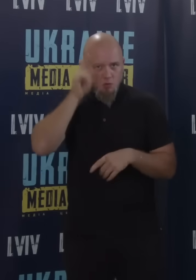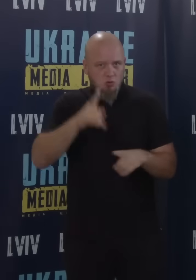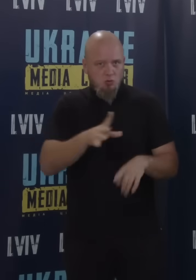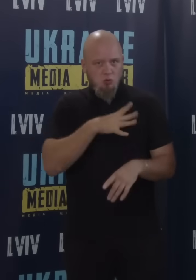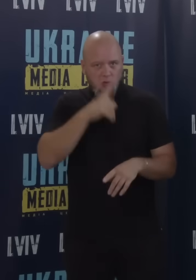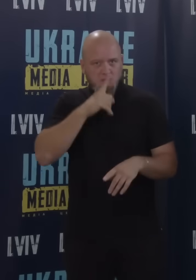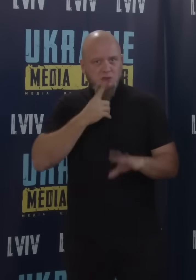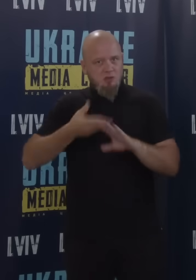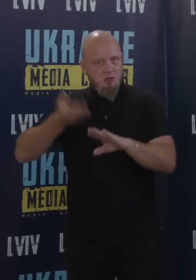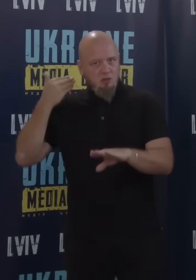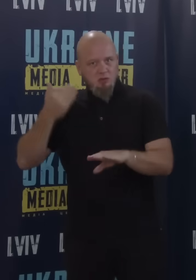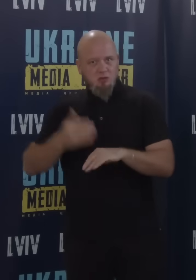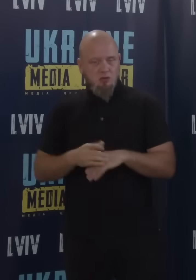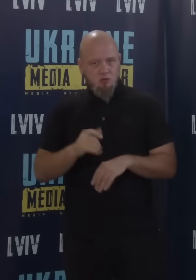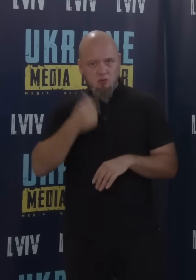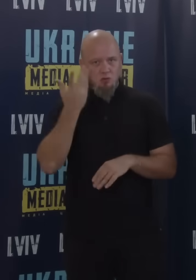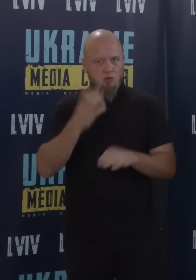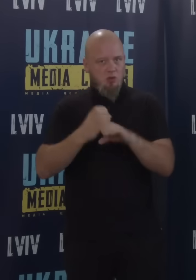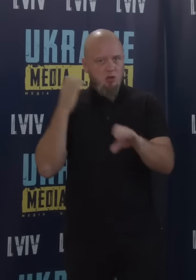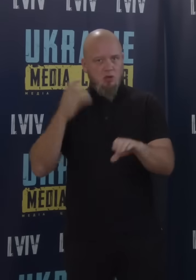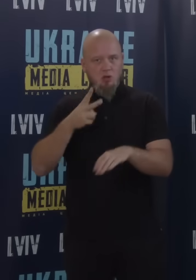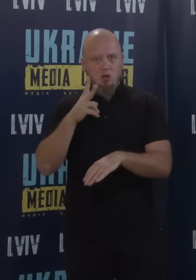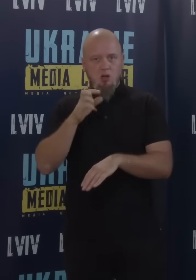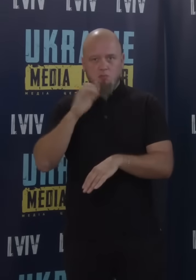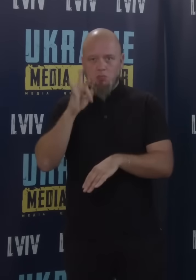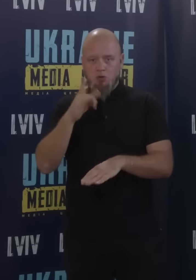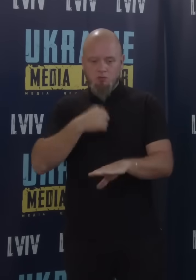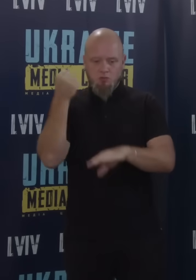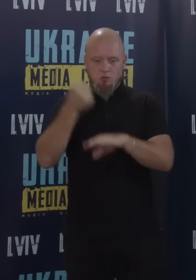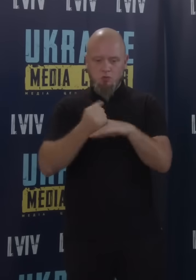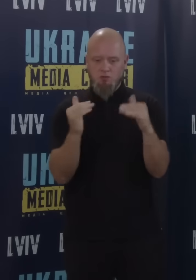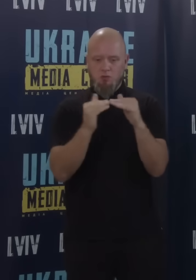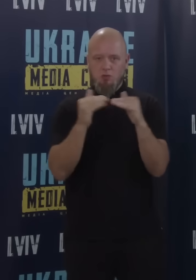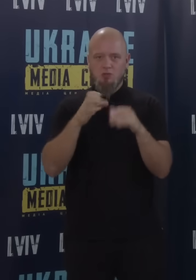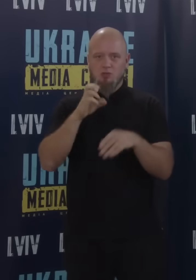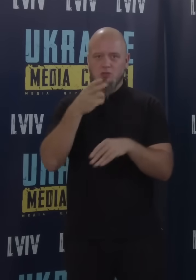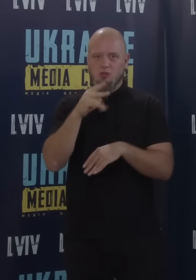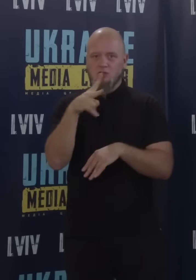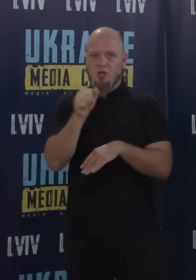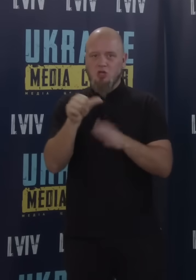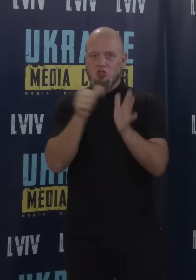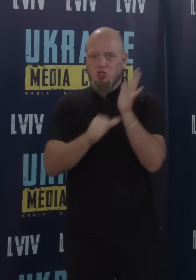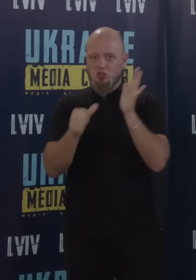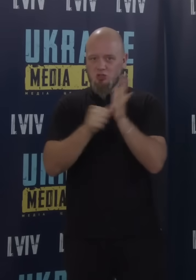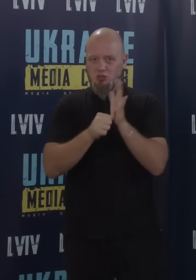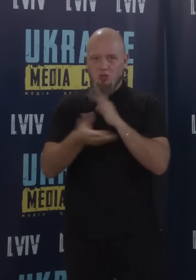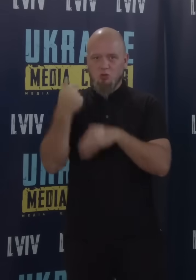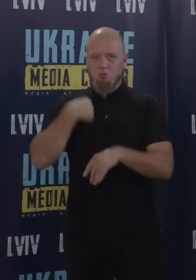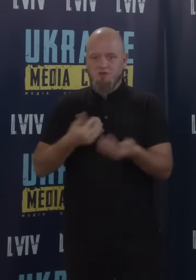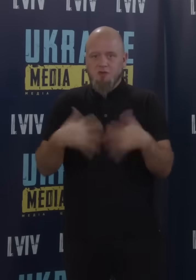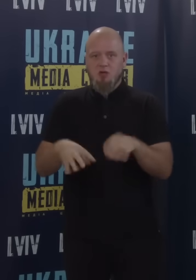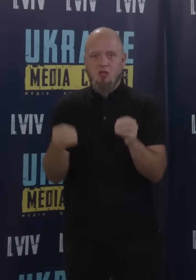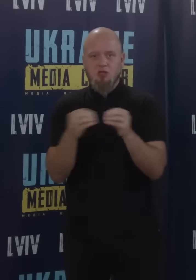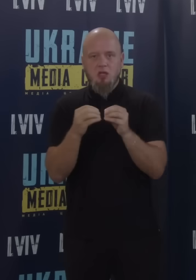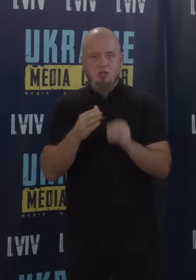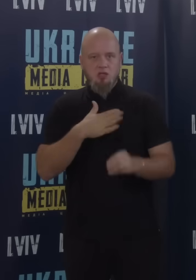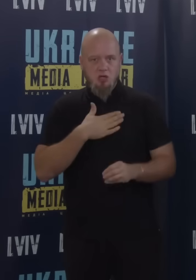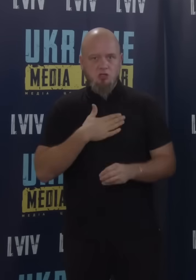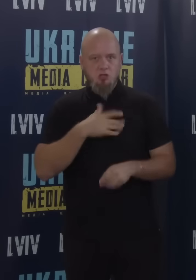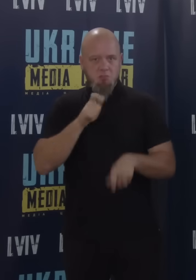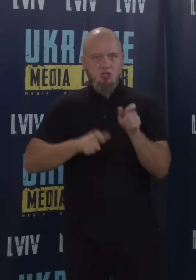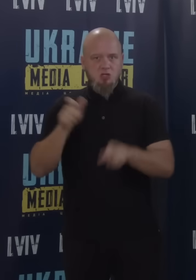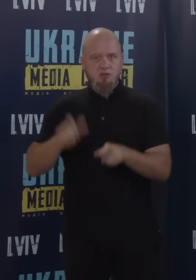Пригадуєте, що було місяць назад, коли ракета «Калібр» влучила в житловий будинок Настрицький 66, тоді ми втратили 10